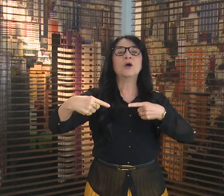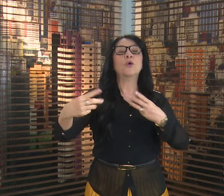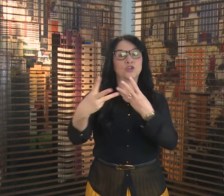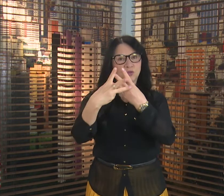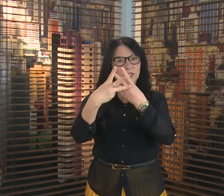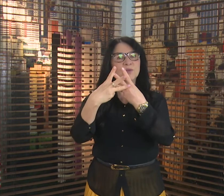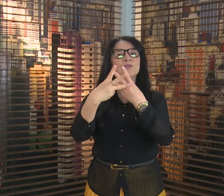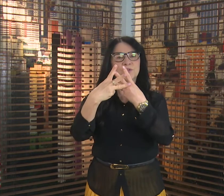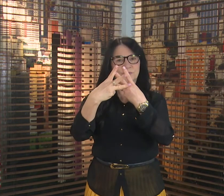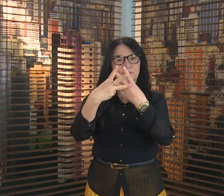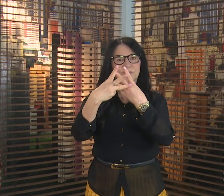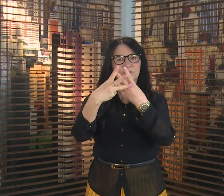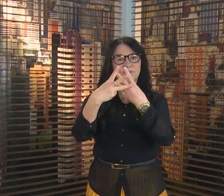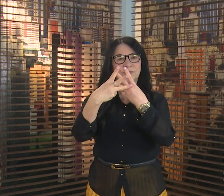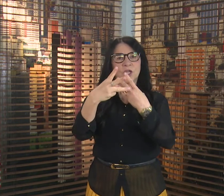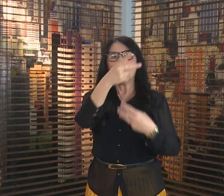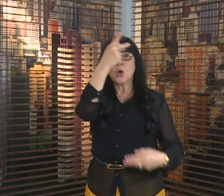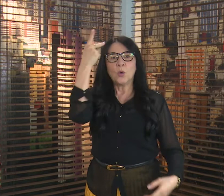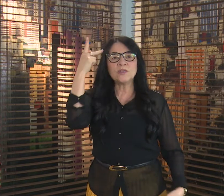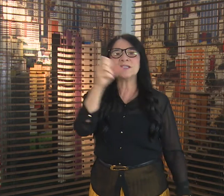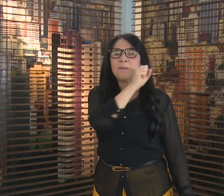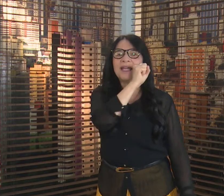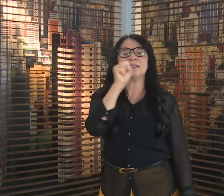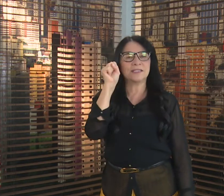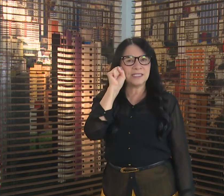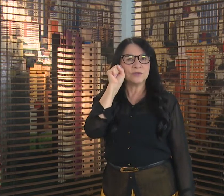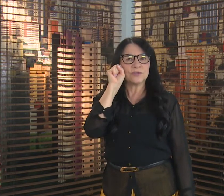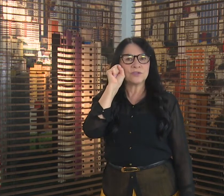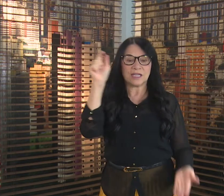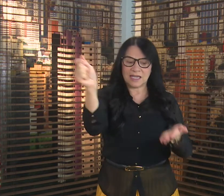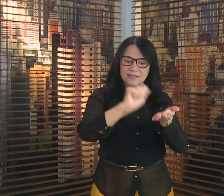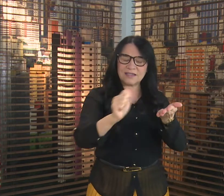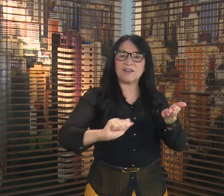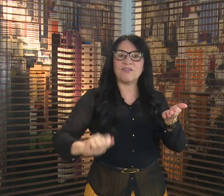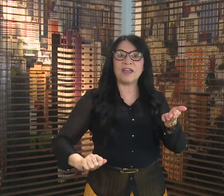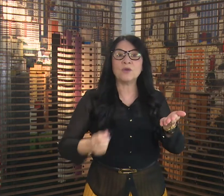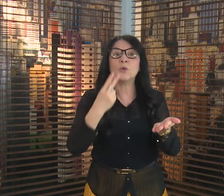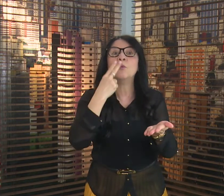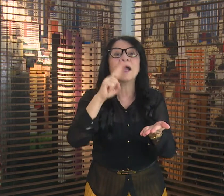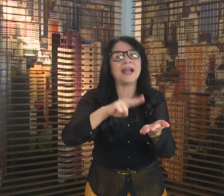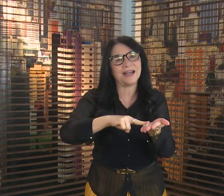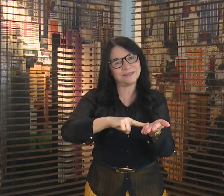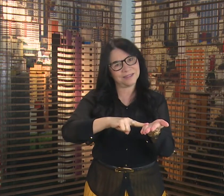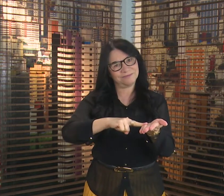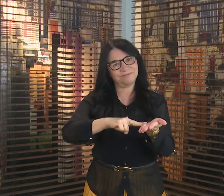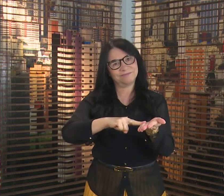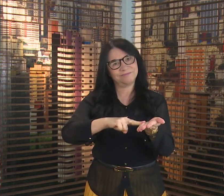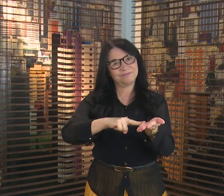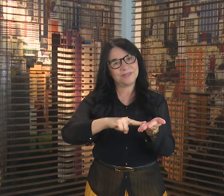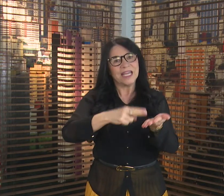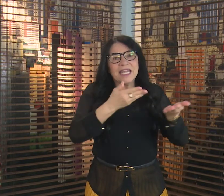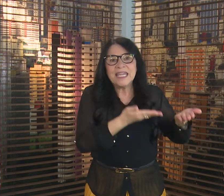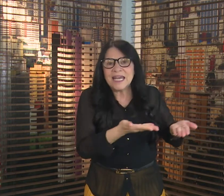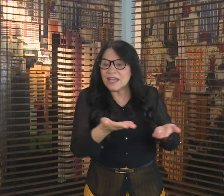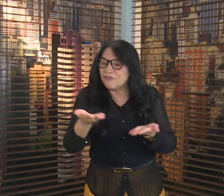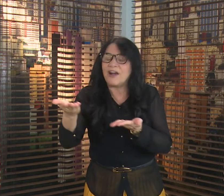os judeus. Os samaritanos escreveram uma carta e